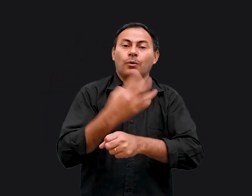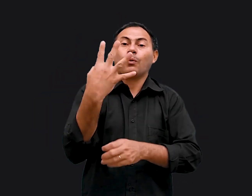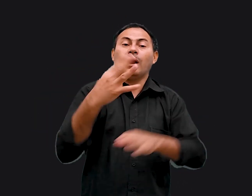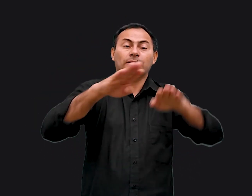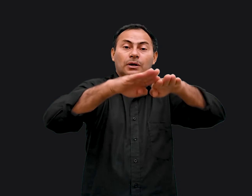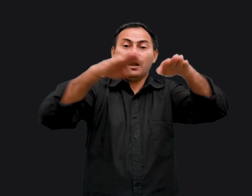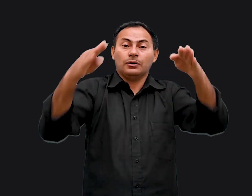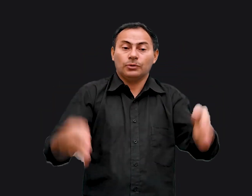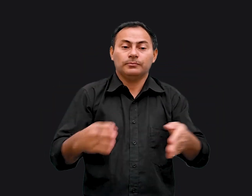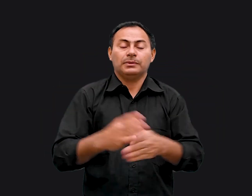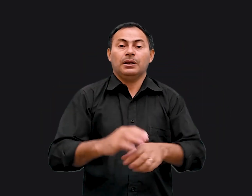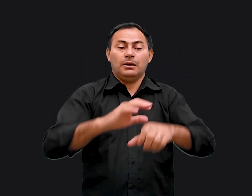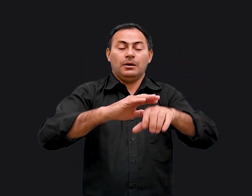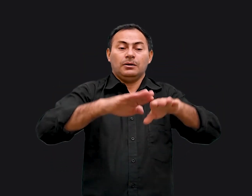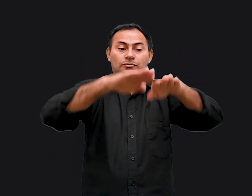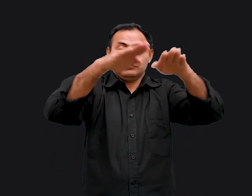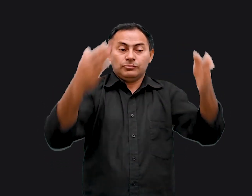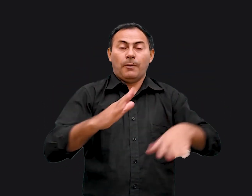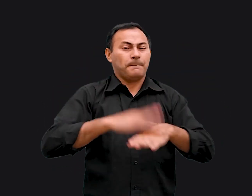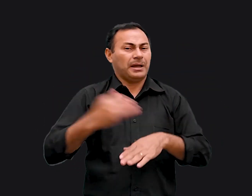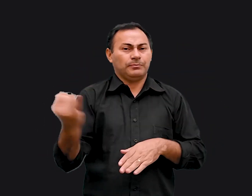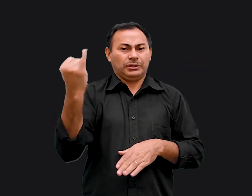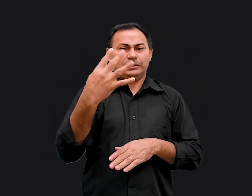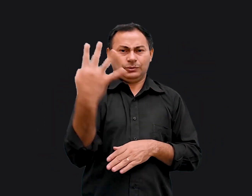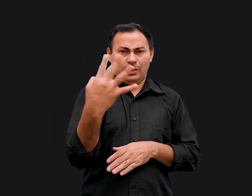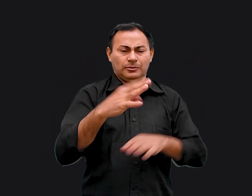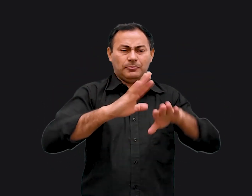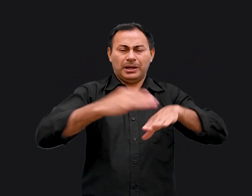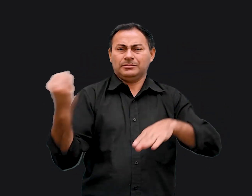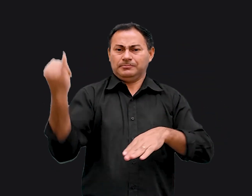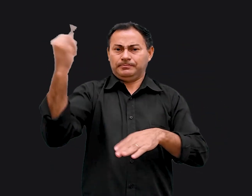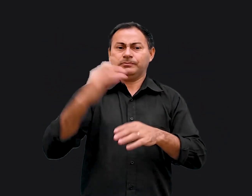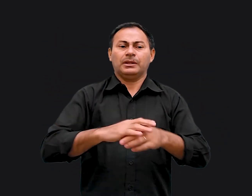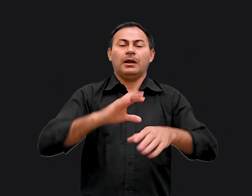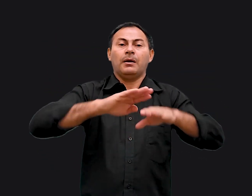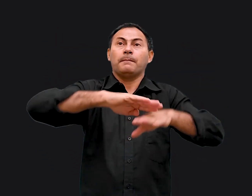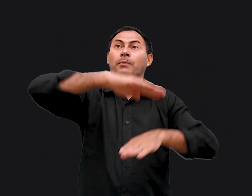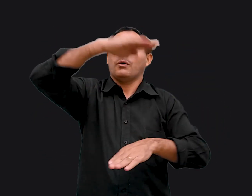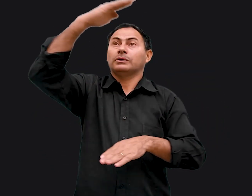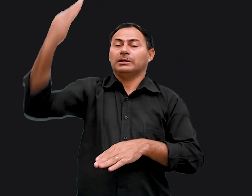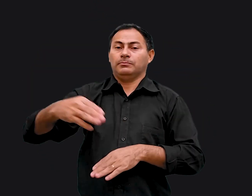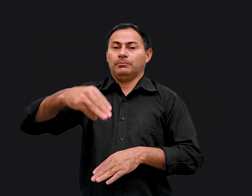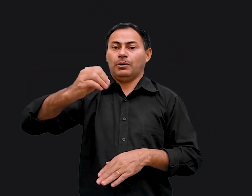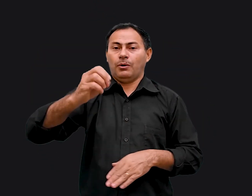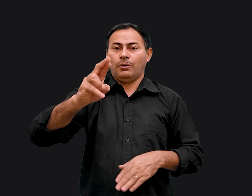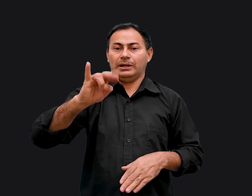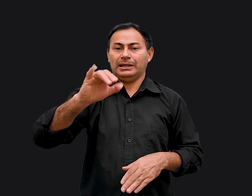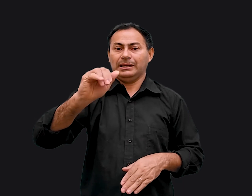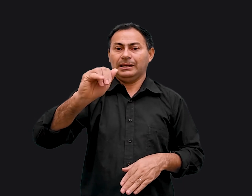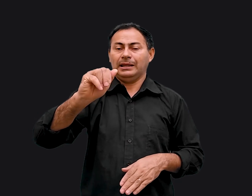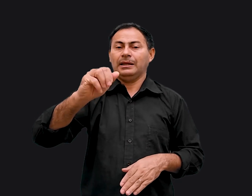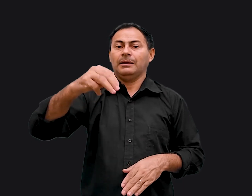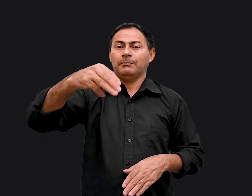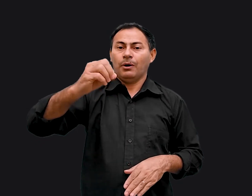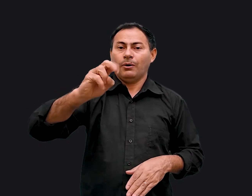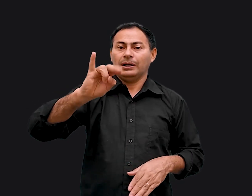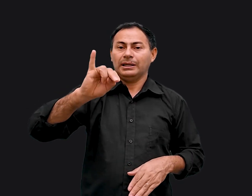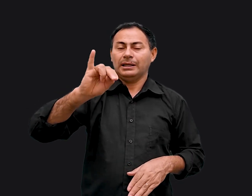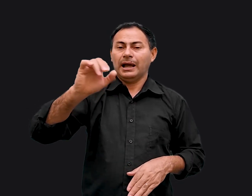quarto altar. Esse altar é o mais importante. Ele construiu esse altar na montanha de Moriá. Moriá significa Jeová